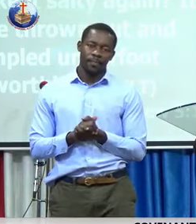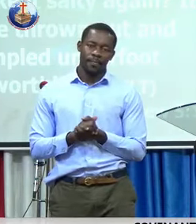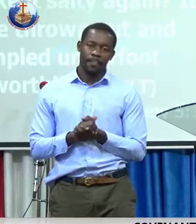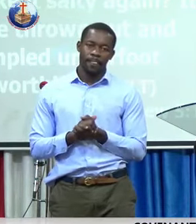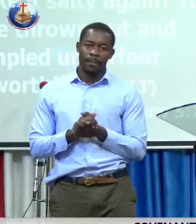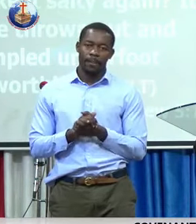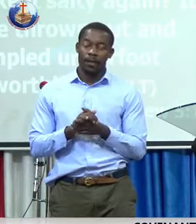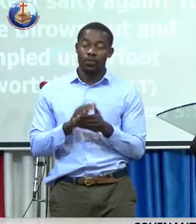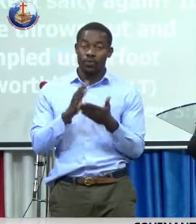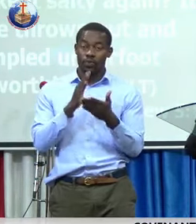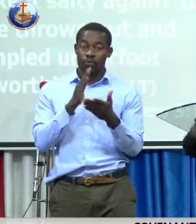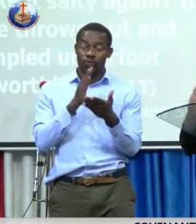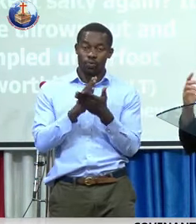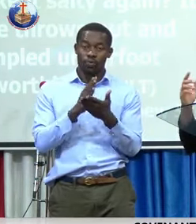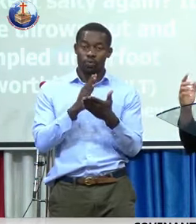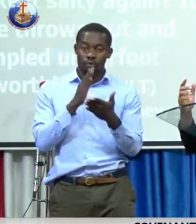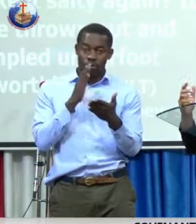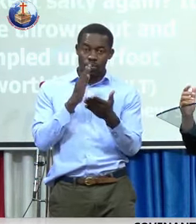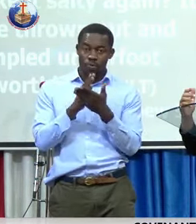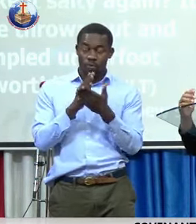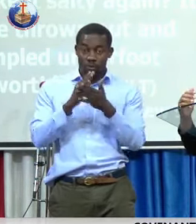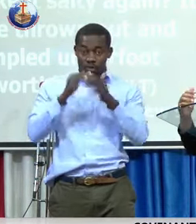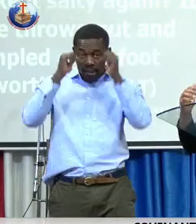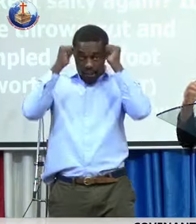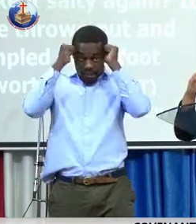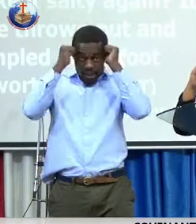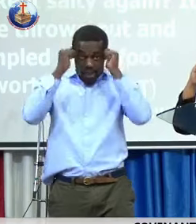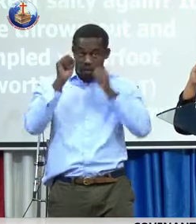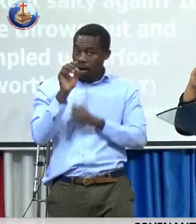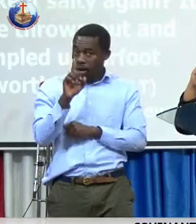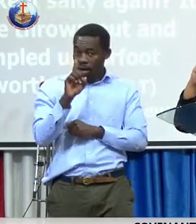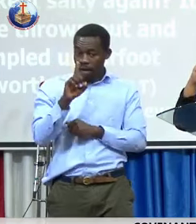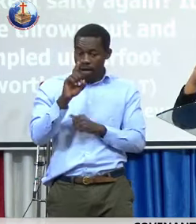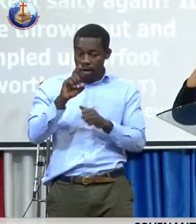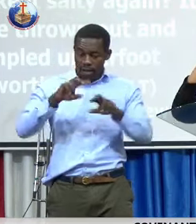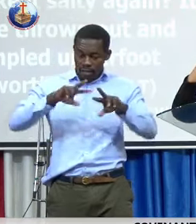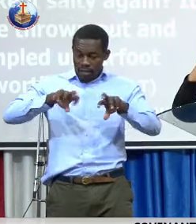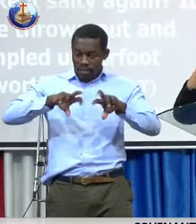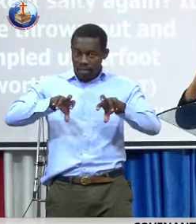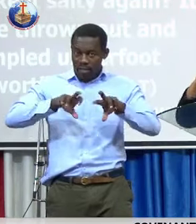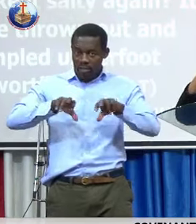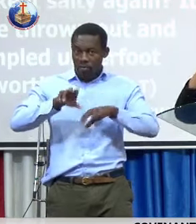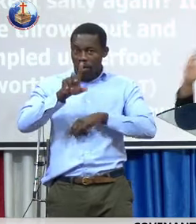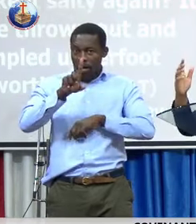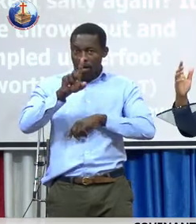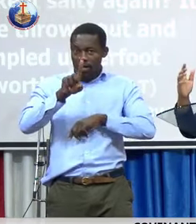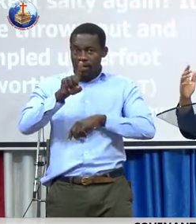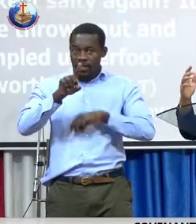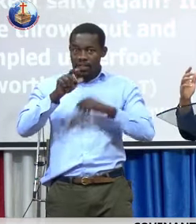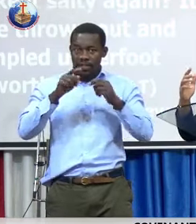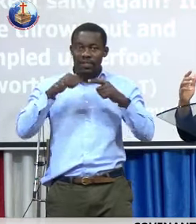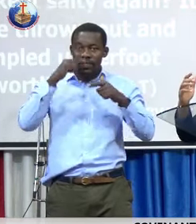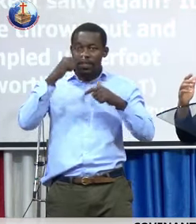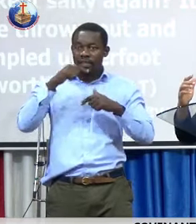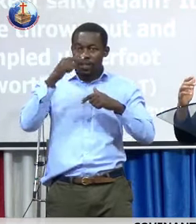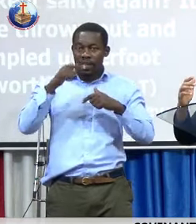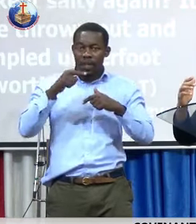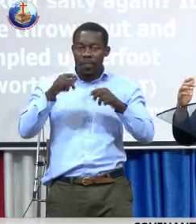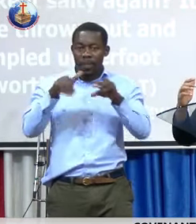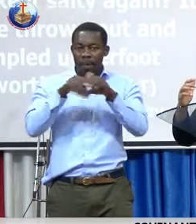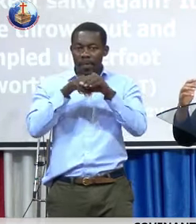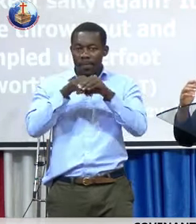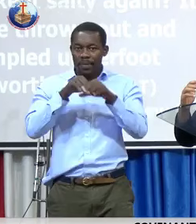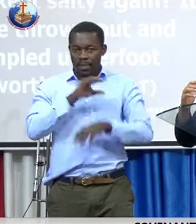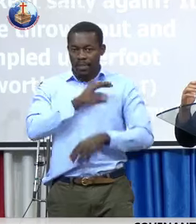it is unfortunate that a study which was done was shown that people in churches and in Christian based organizations